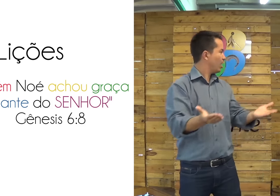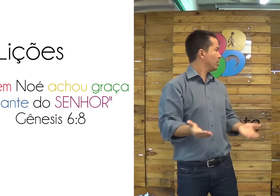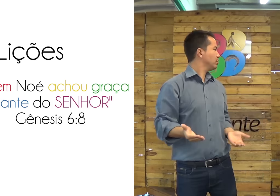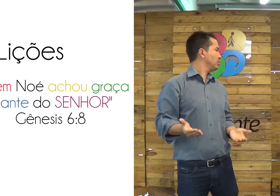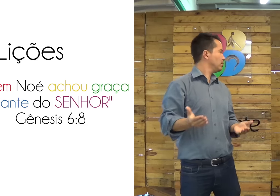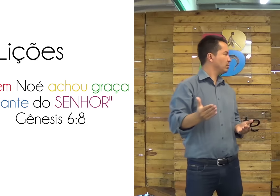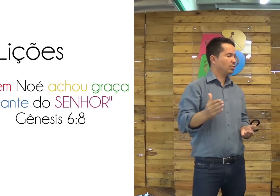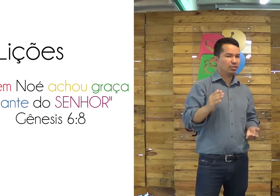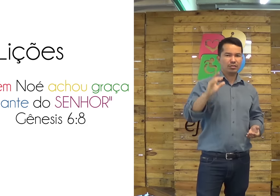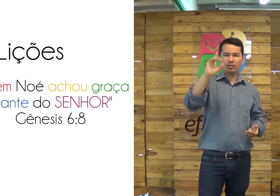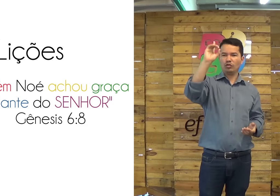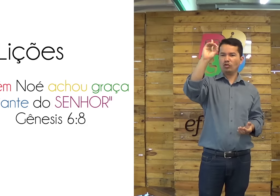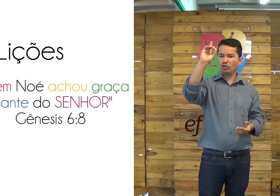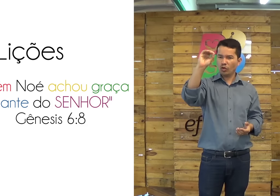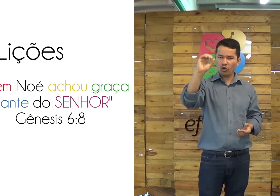né do